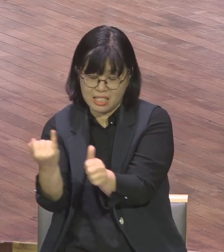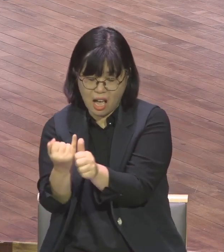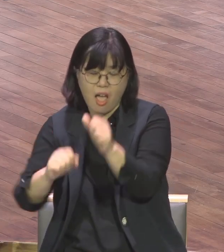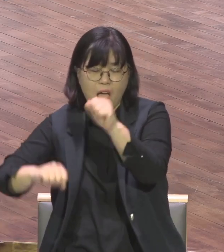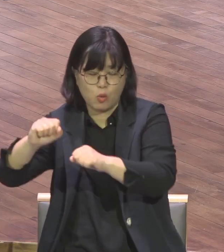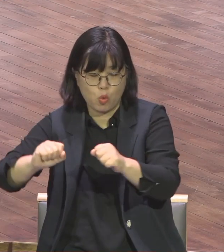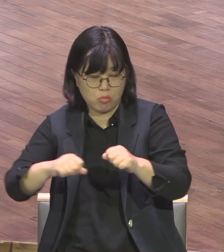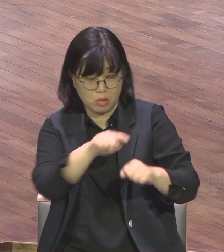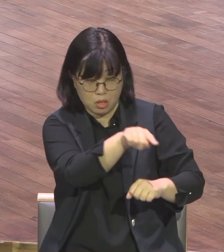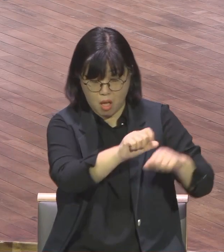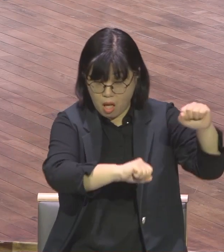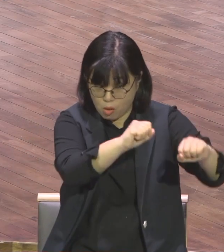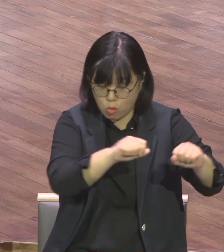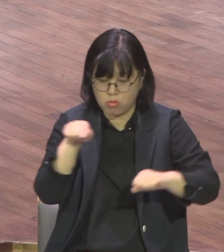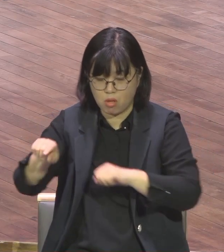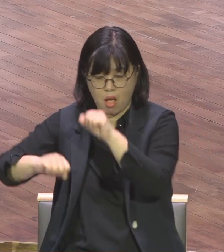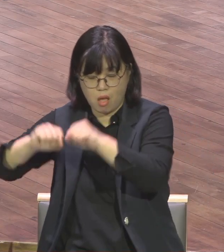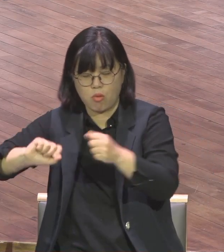이 비교한다.